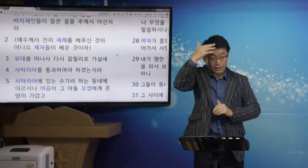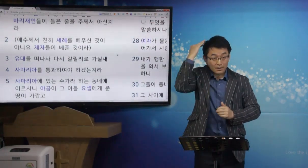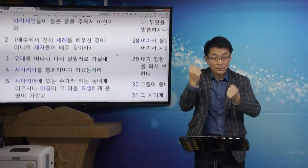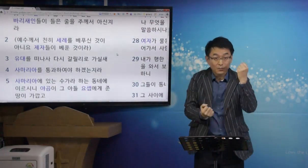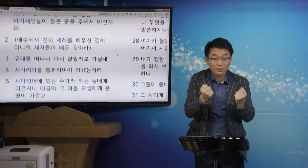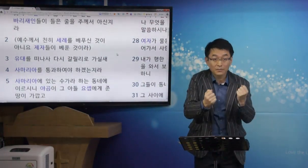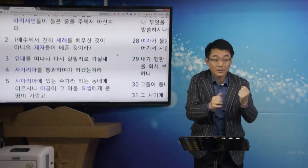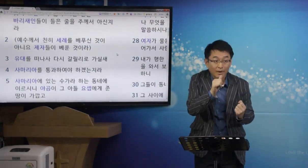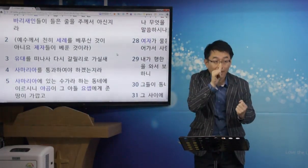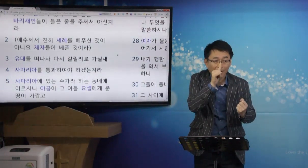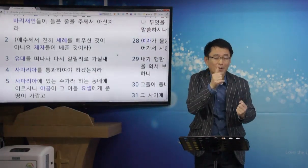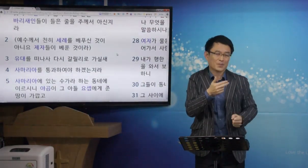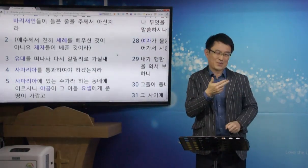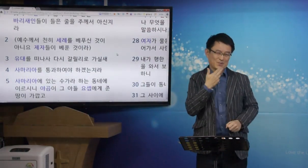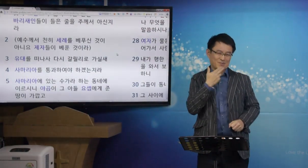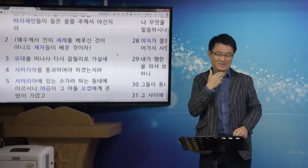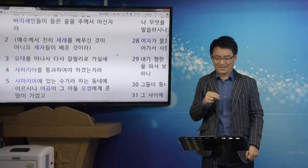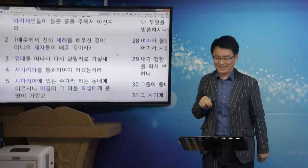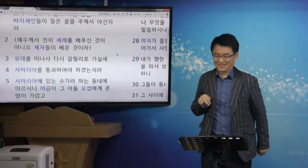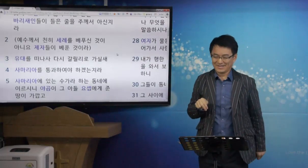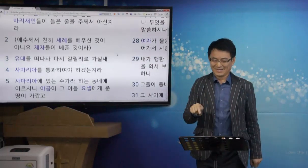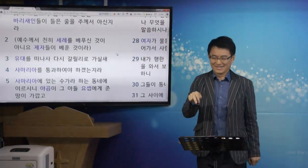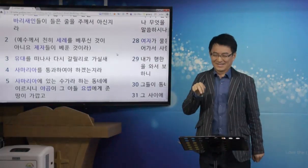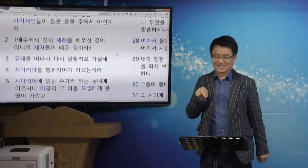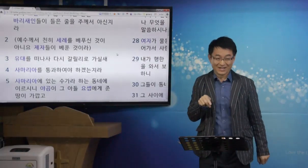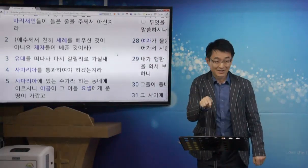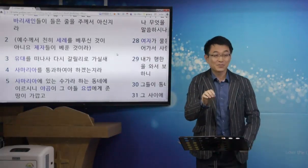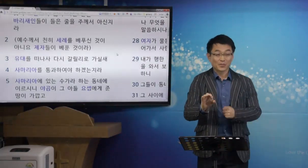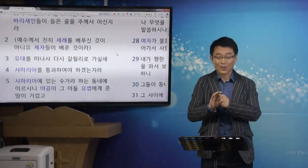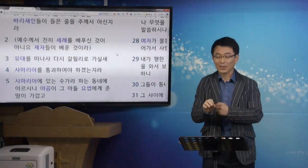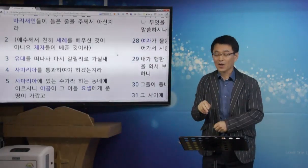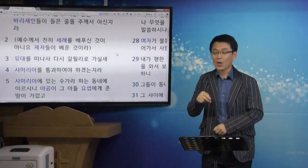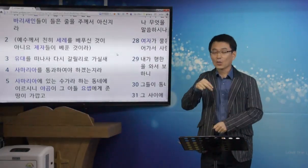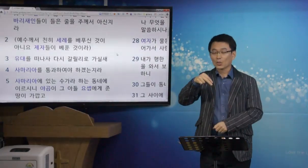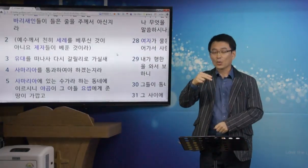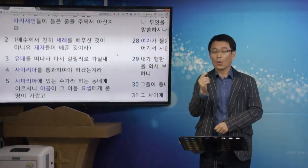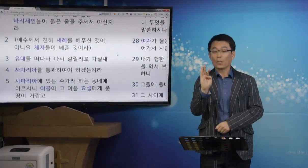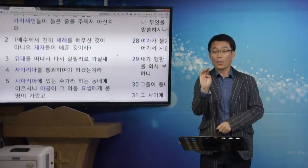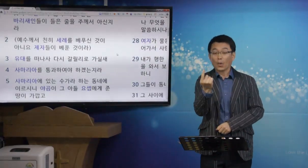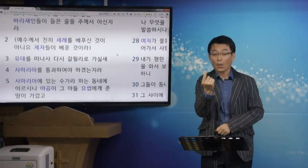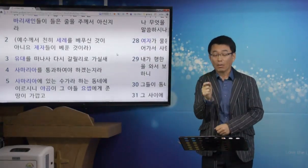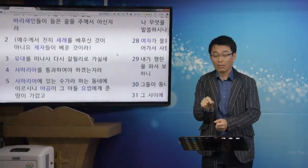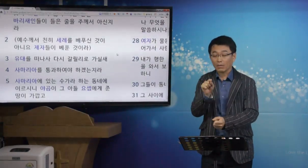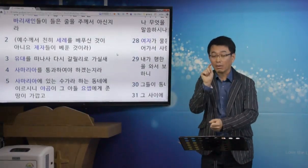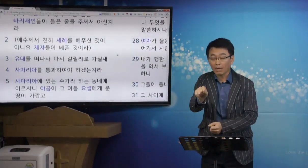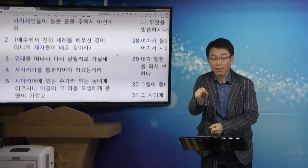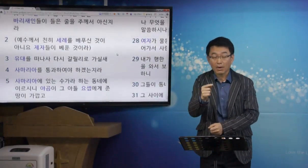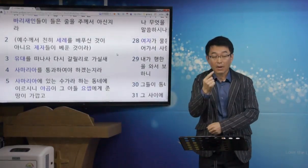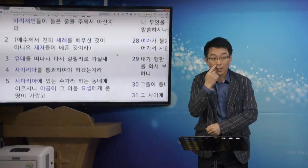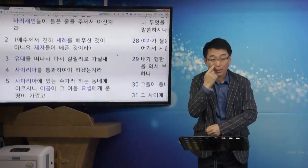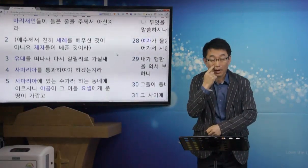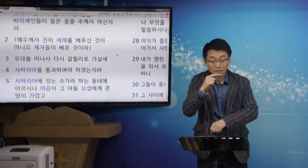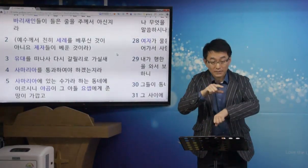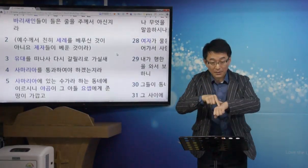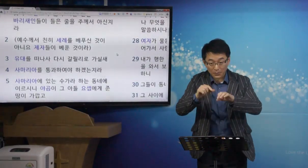거리입니다. 옛날에는 차량이 없었죠. 대신 걸어갑니다. 그러면 도보로